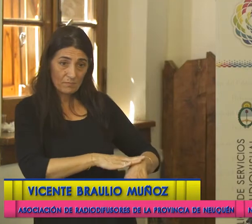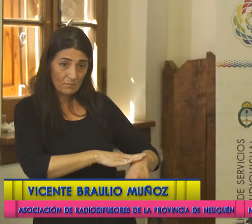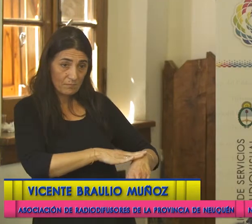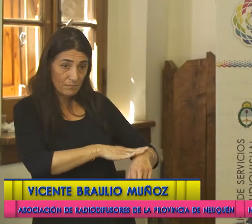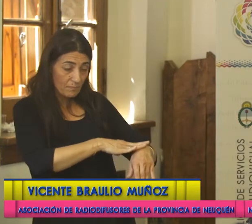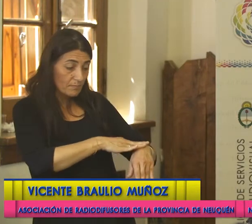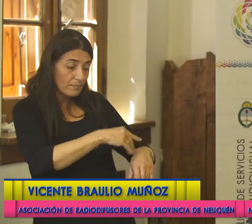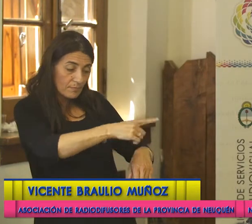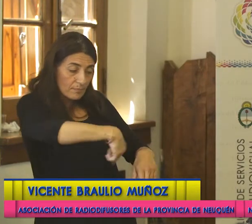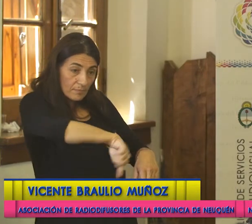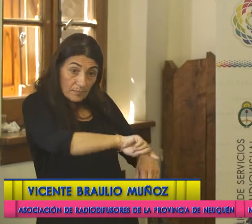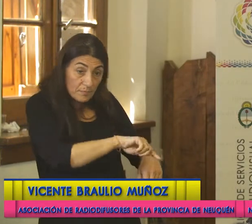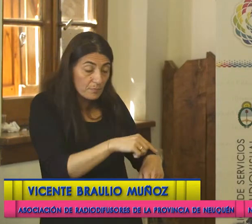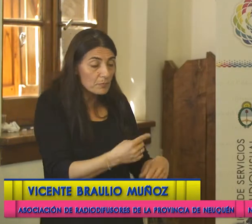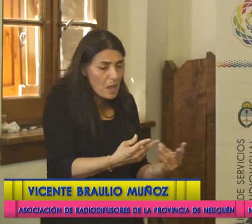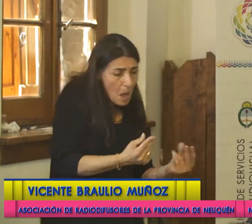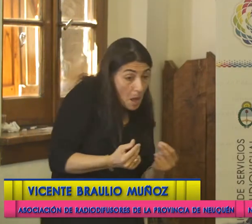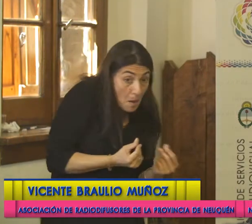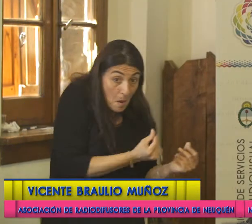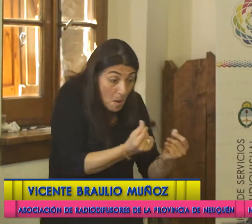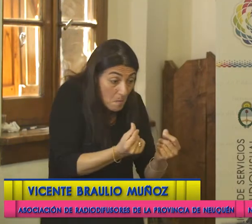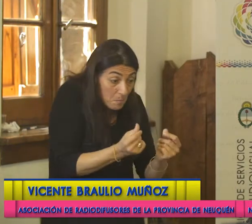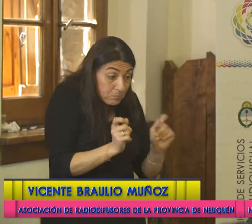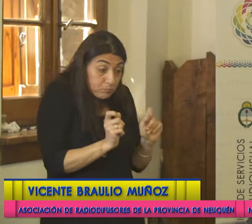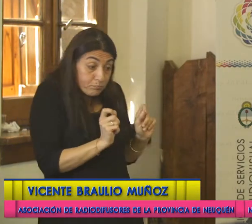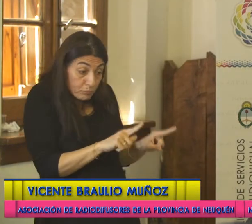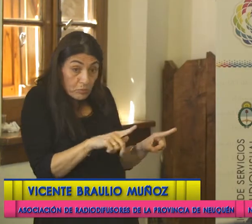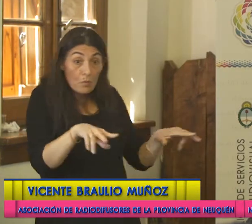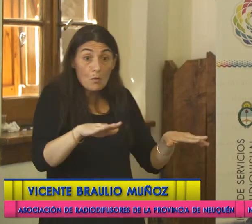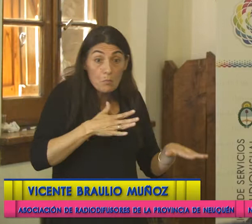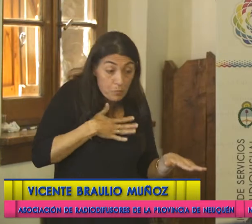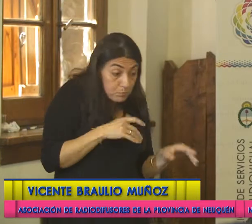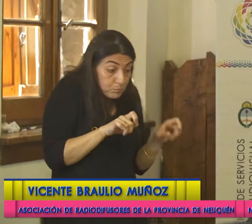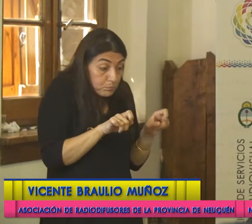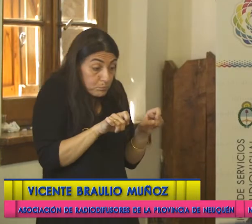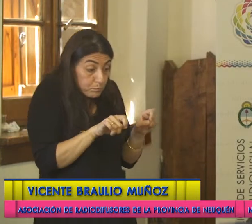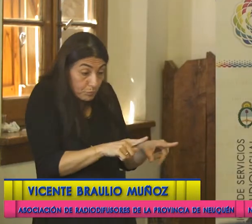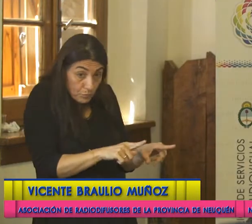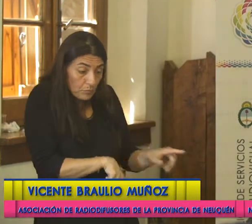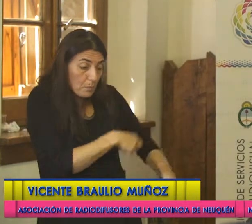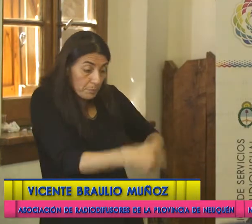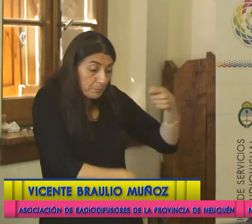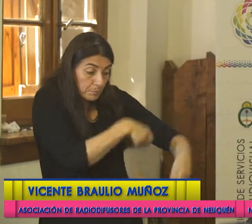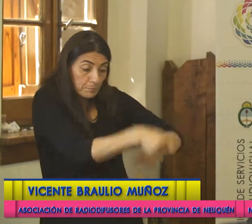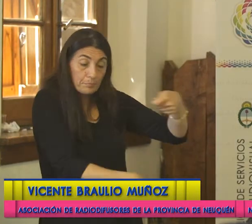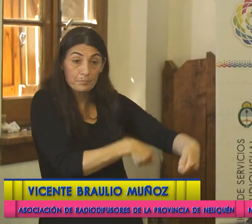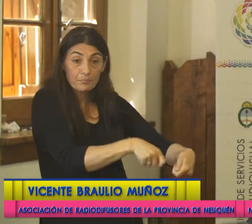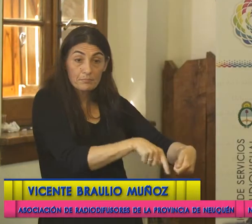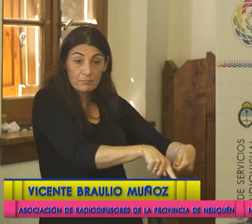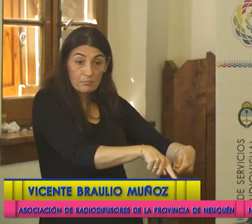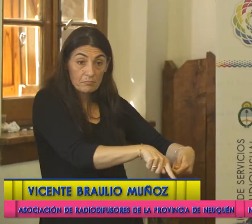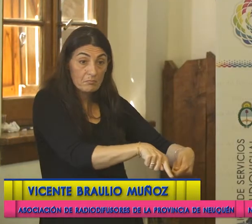en marcha con inversiones propias y mantenemos nuestras emisoras desde nuestro propio bolsillo muchas veces